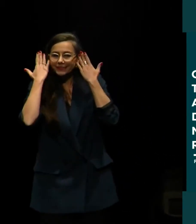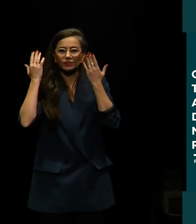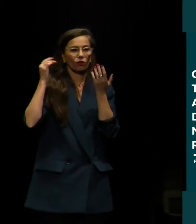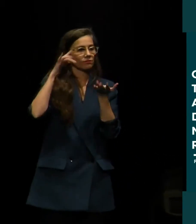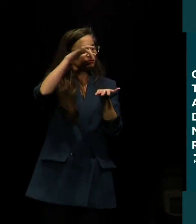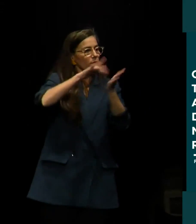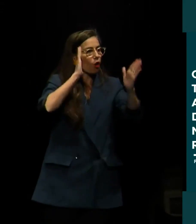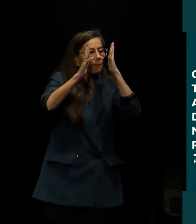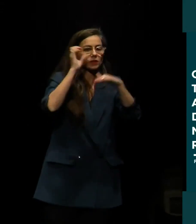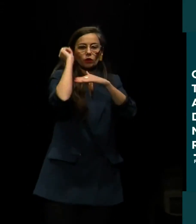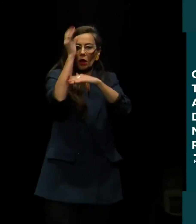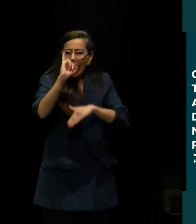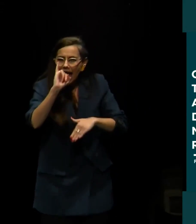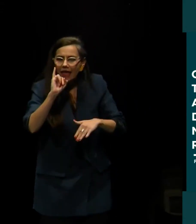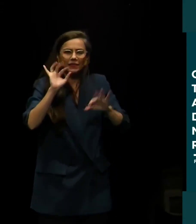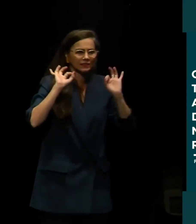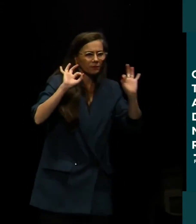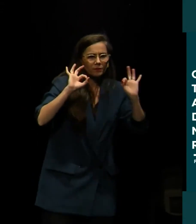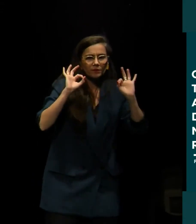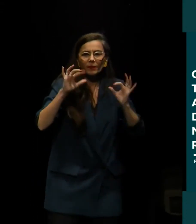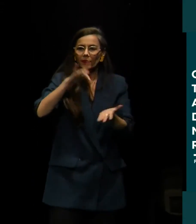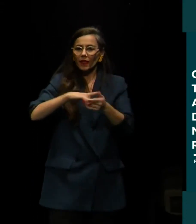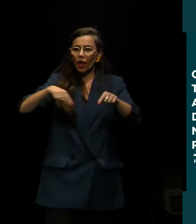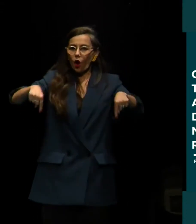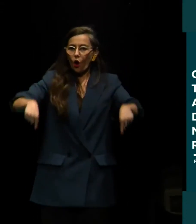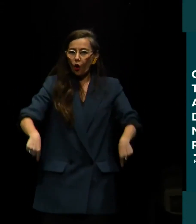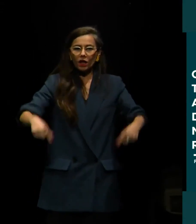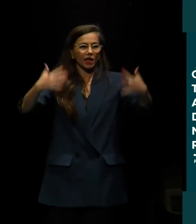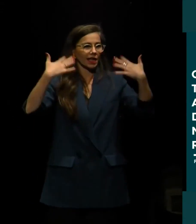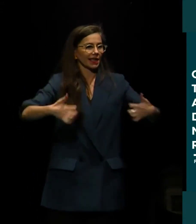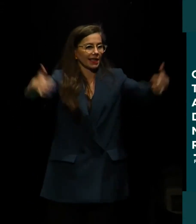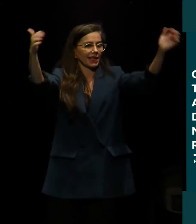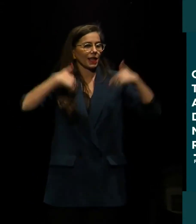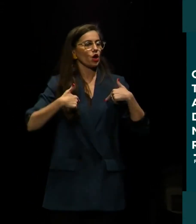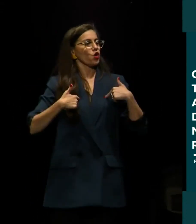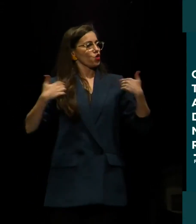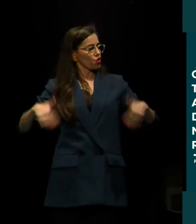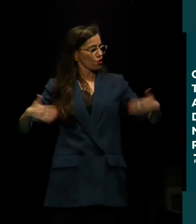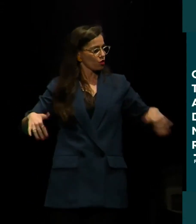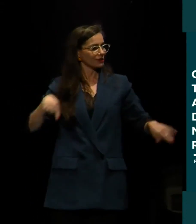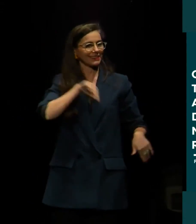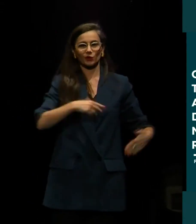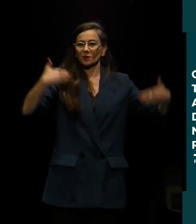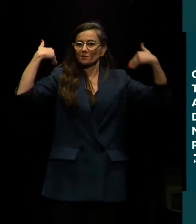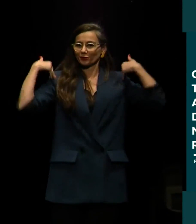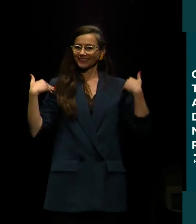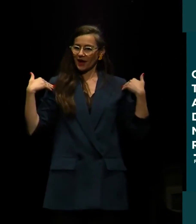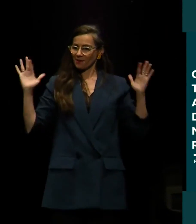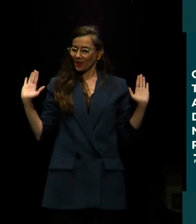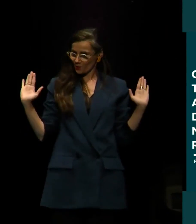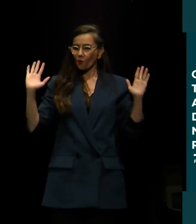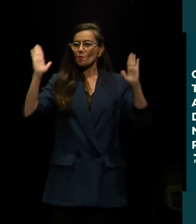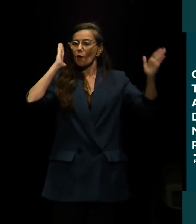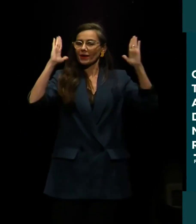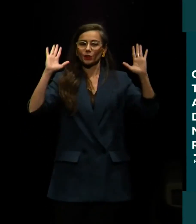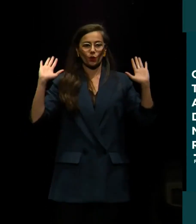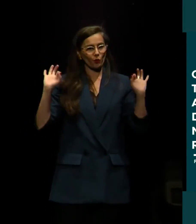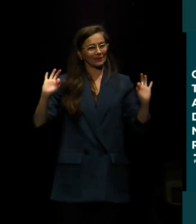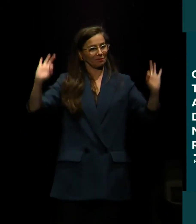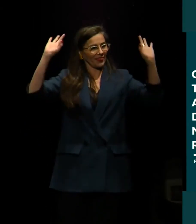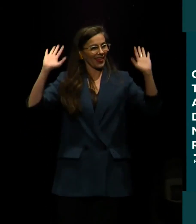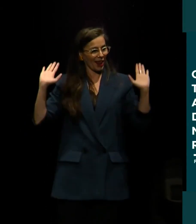que después de todo este tiempo de preparación del Congreso, de la ponencia y sentirme aquí ahora, tengo una